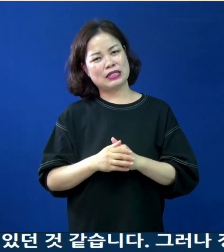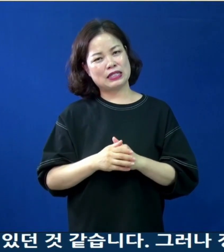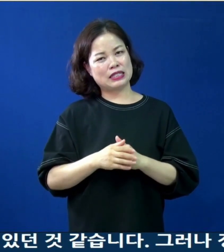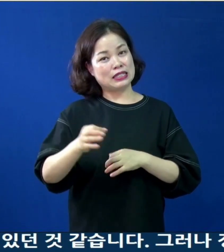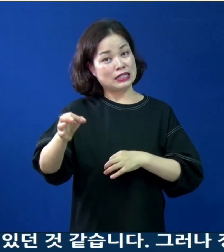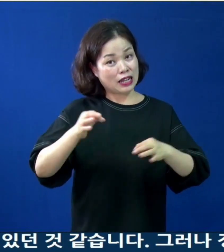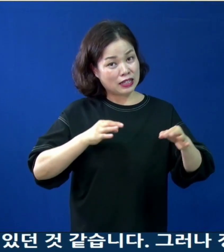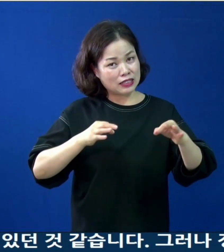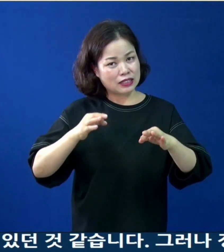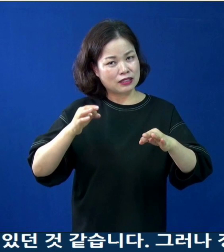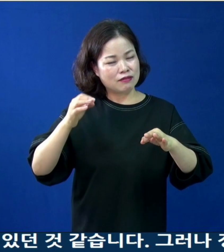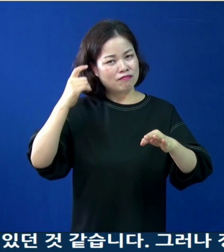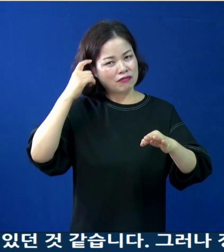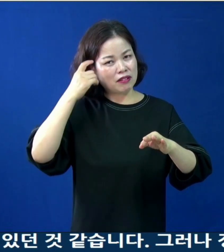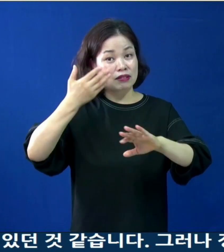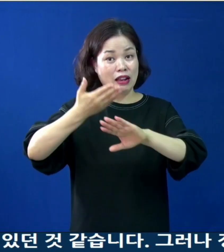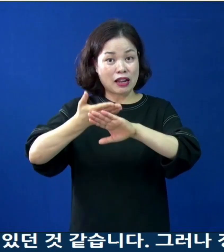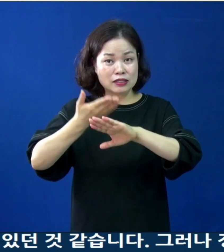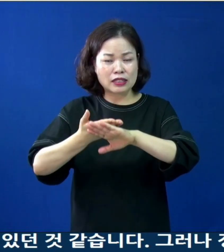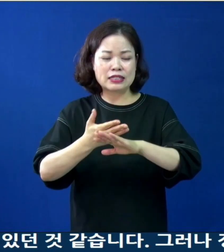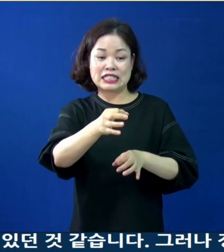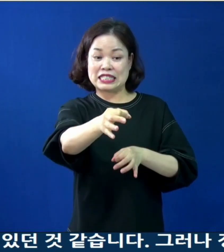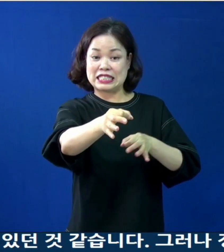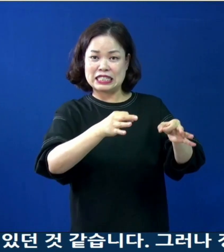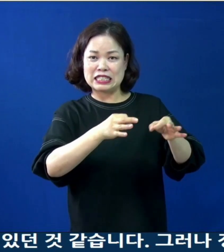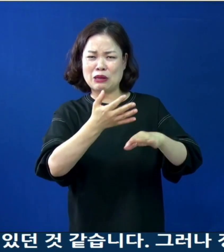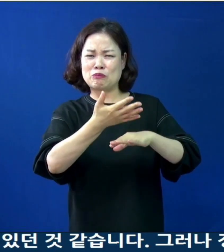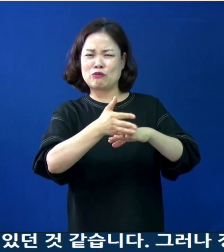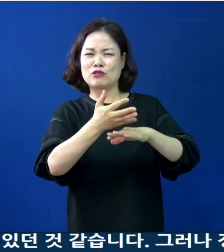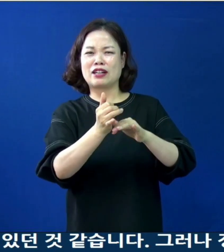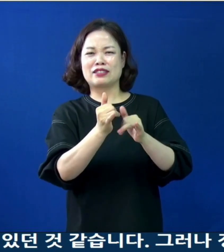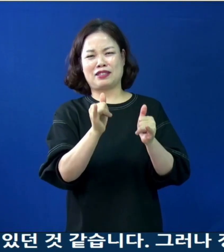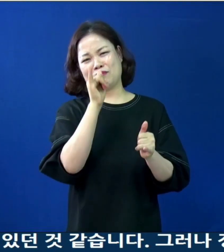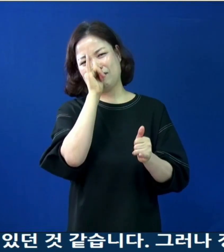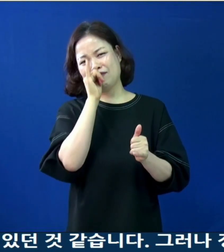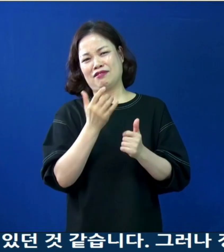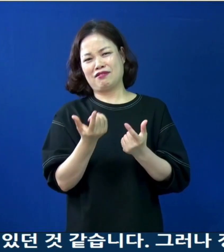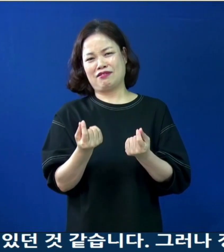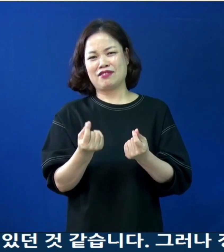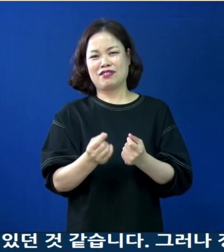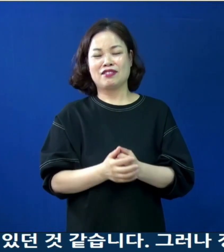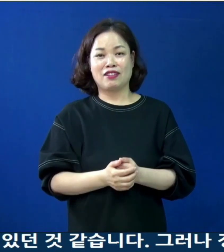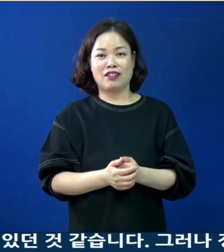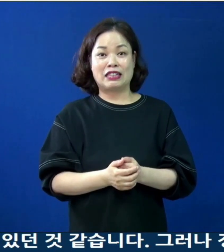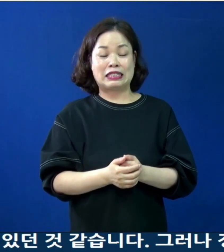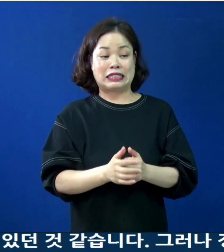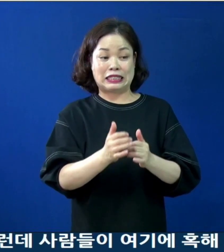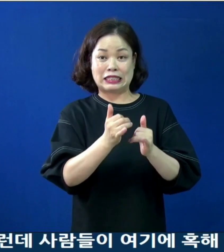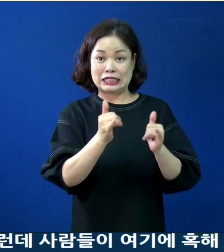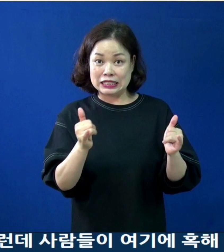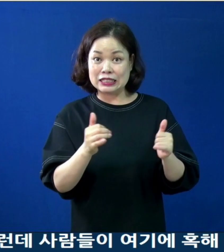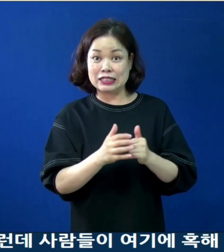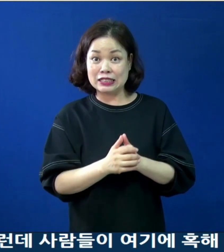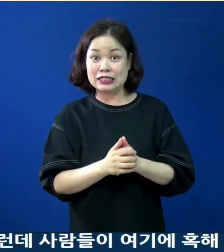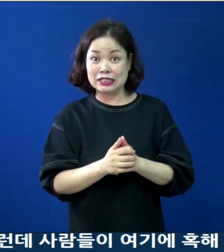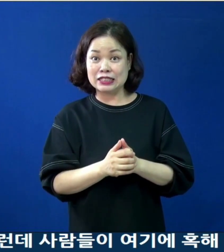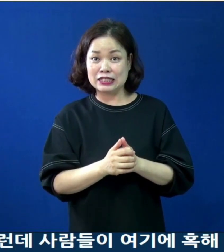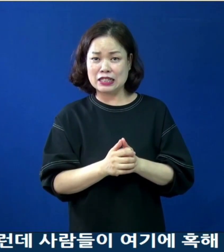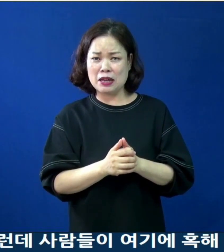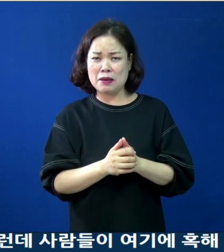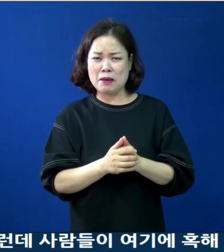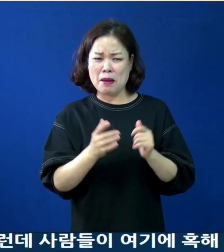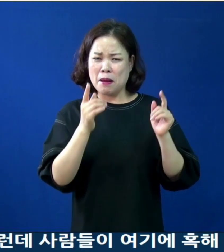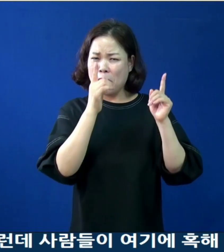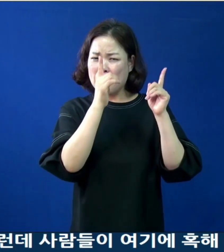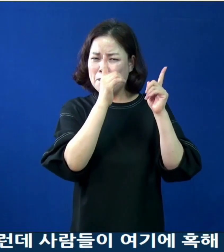개념이 달라졌지만 이 시장에는 불량한 사람들이 있기 마련인 것 같아요. 왜냐하면 이들은